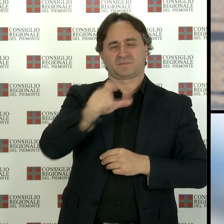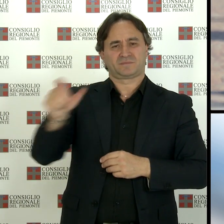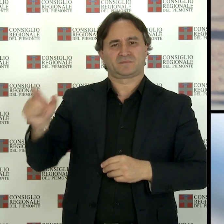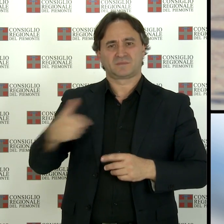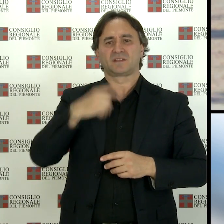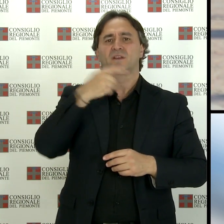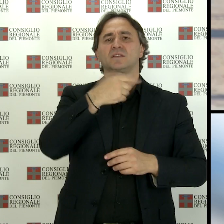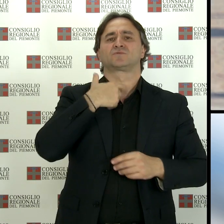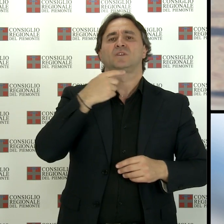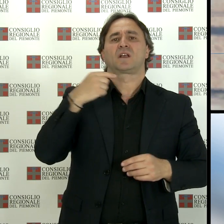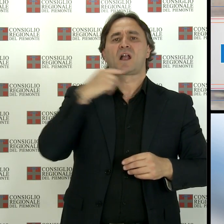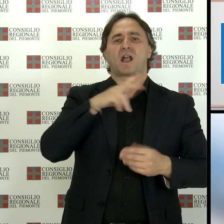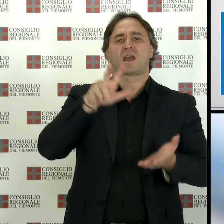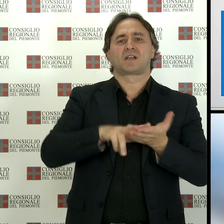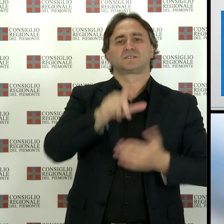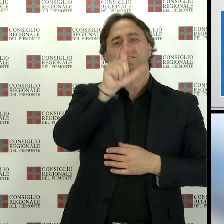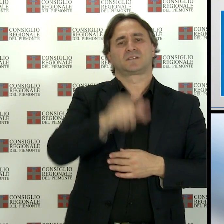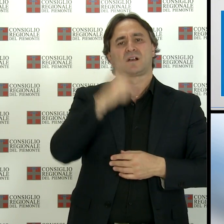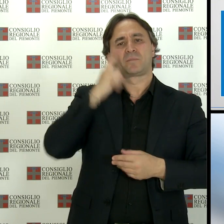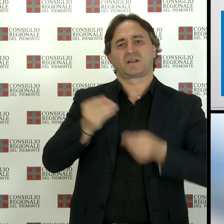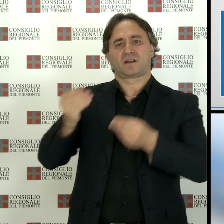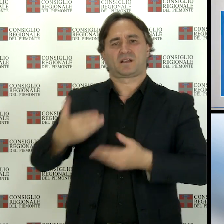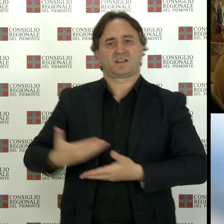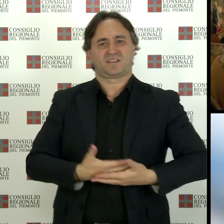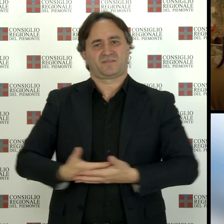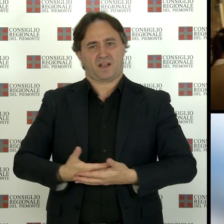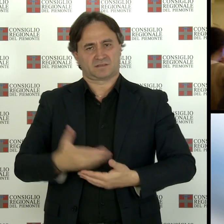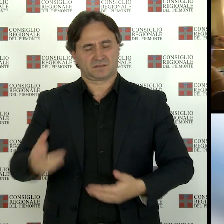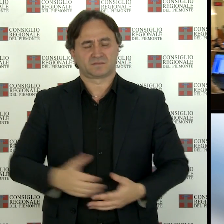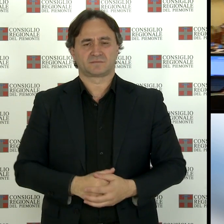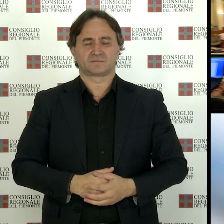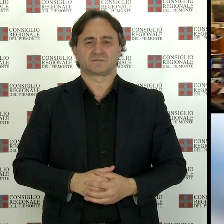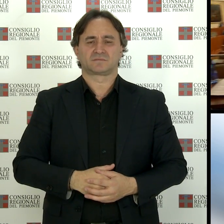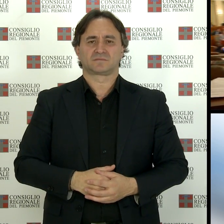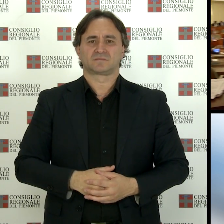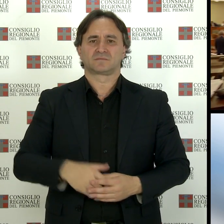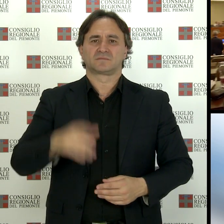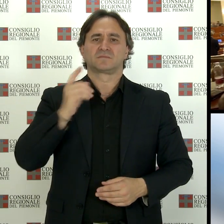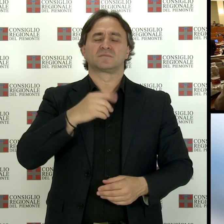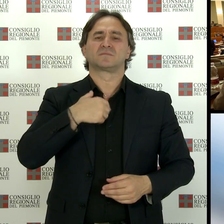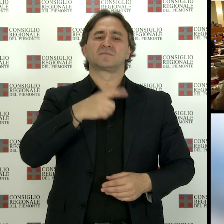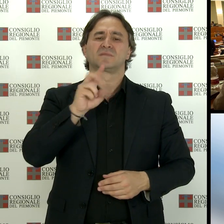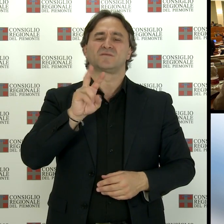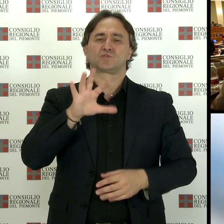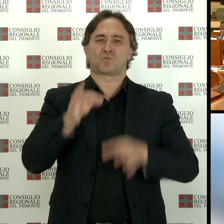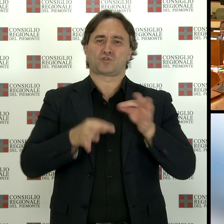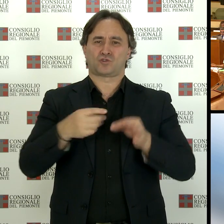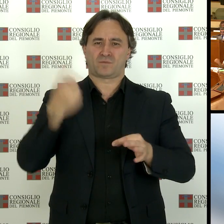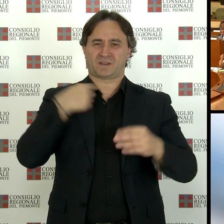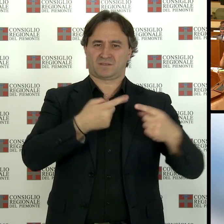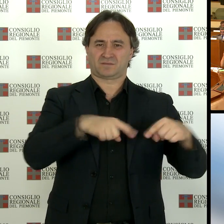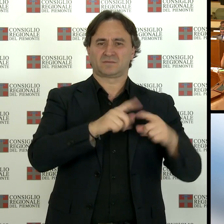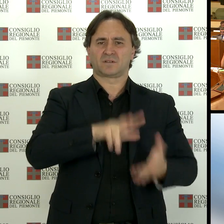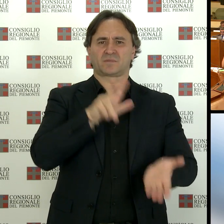per il garante regionale per l'infanzia. In copertina! Il Consiglio regionale ha approvato il 25 ottobre un ordine del